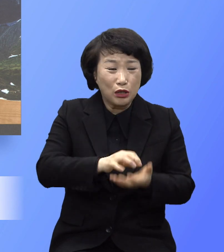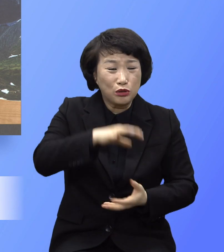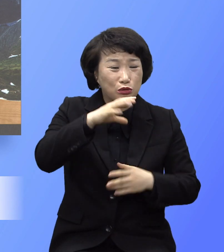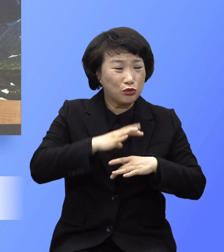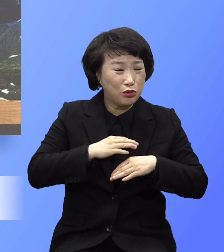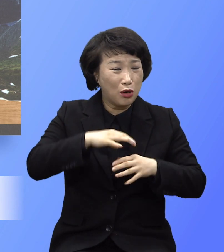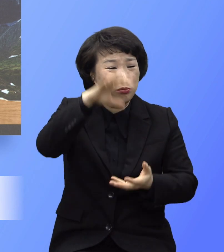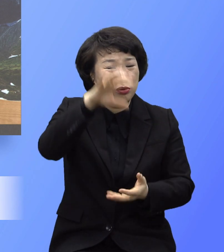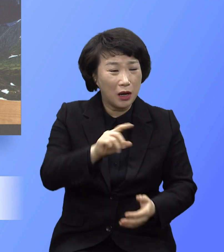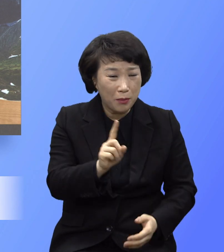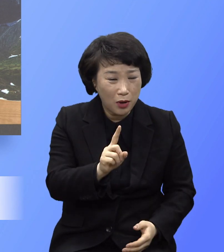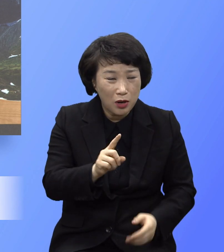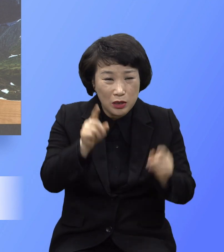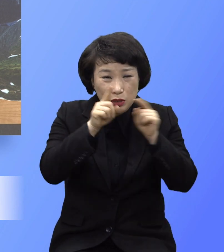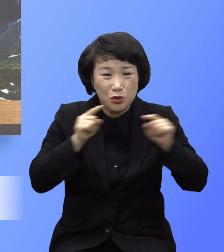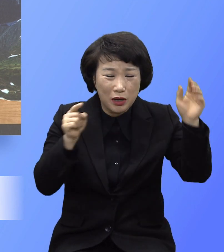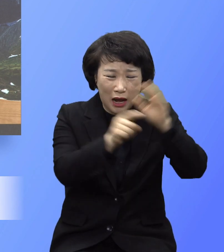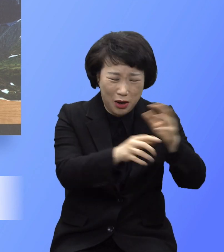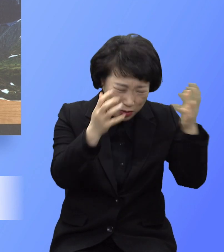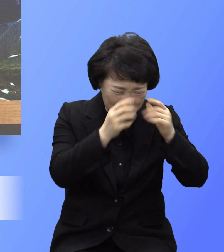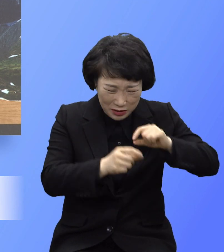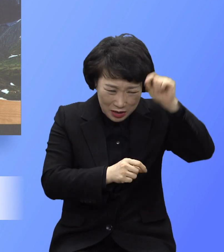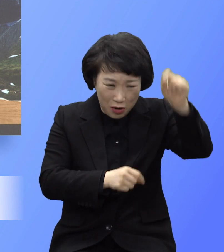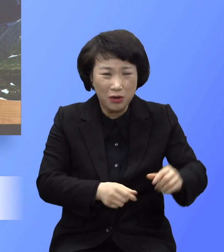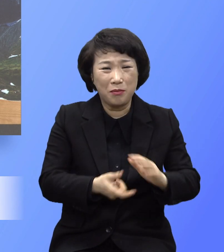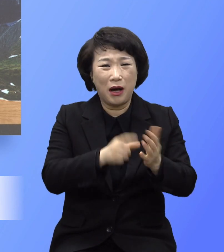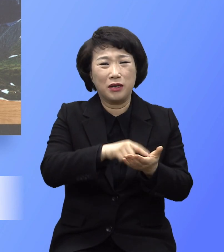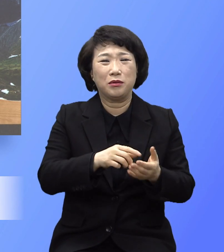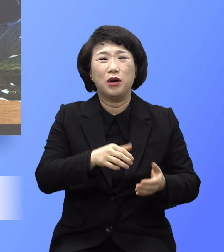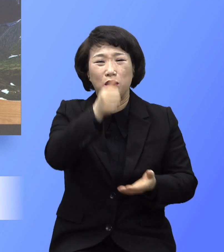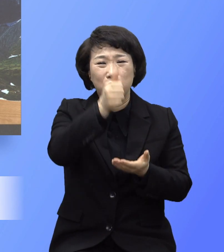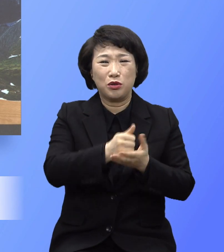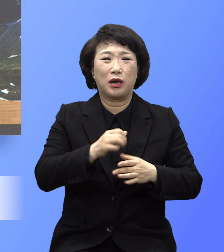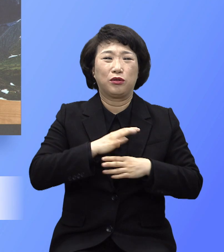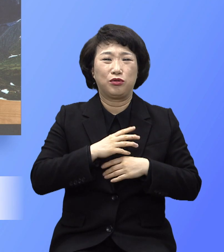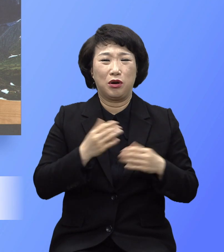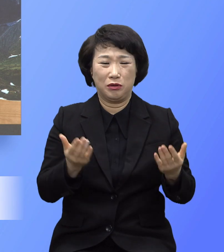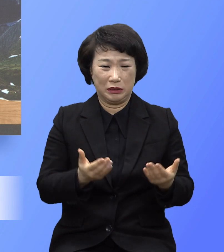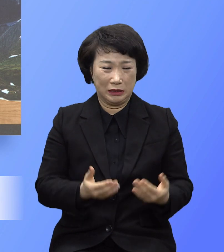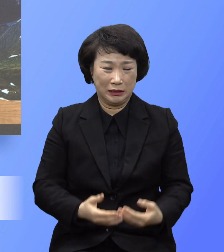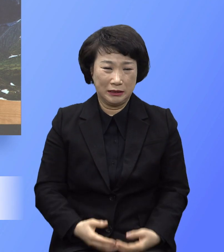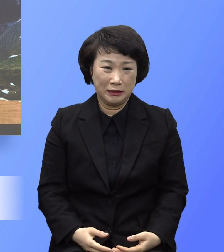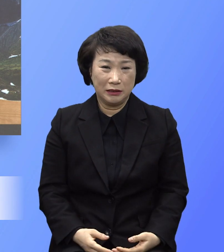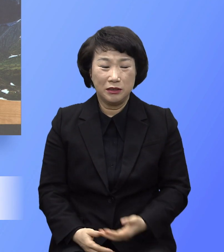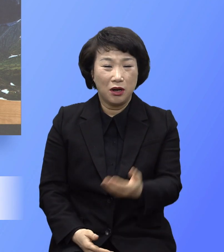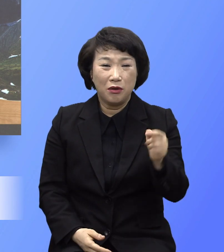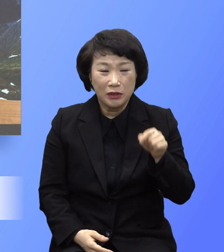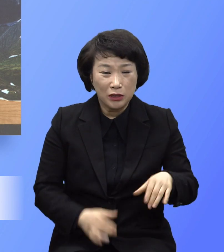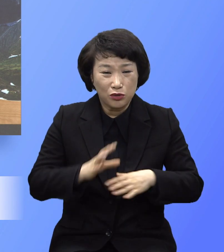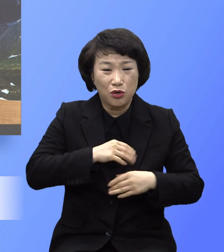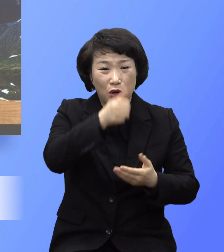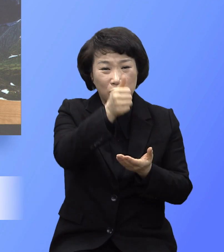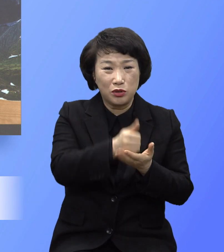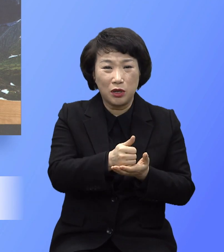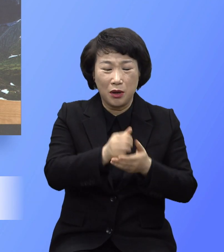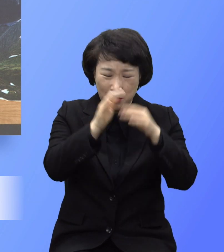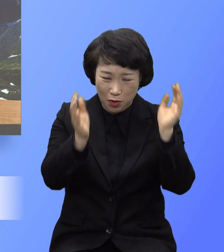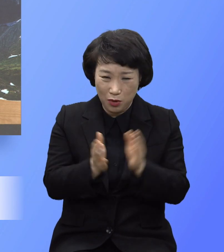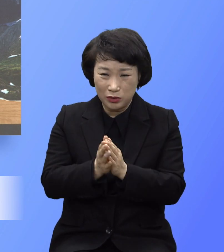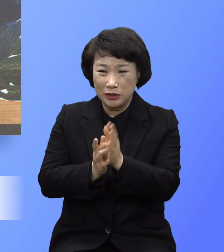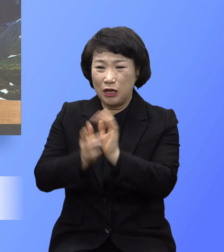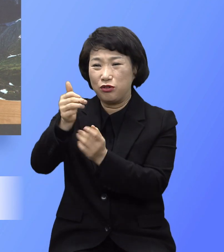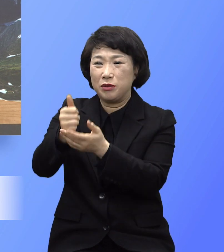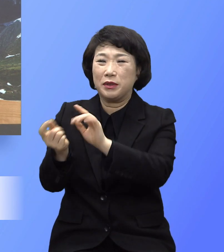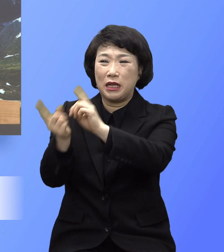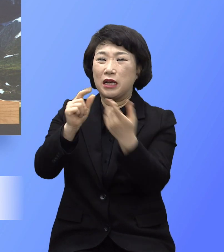두려우냐. 지옥에서 영원히 당할 고통만큼 두려운 것이 그 두려운 죄를 짊어지고